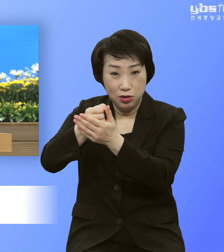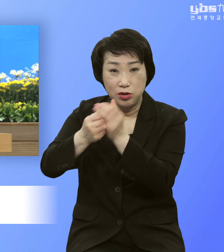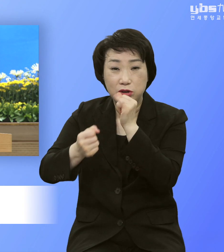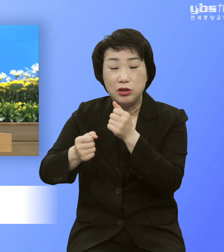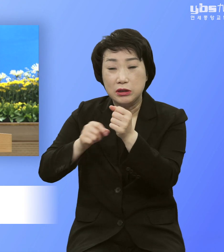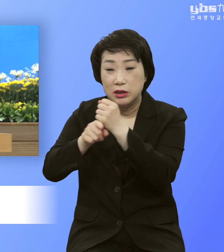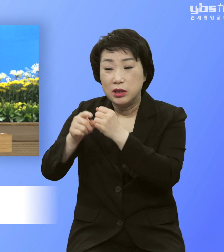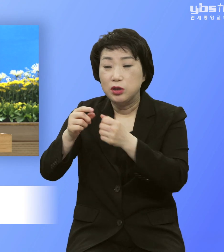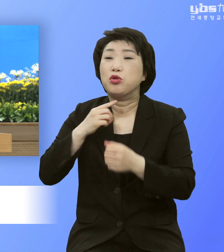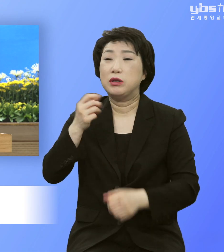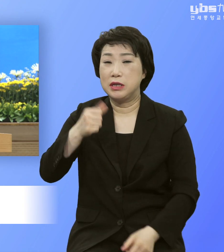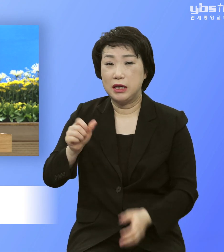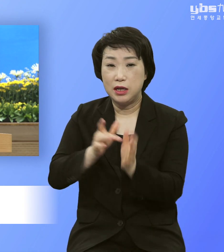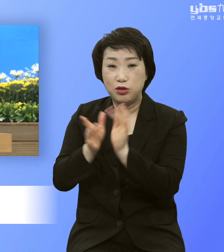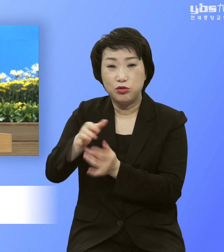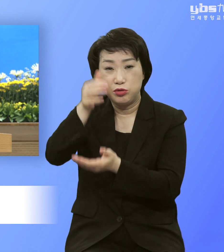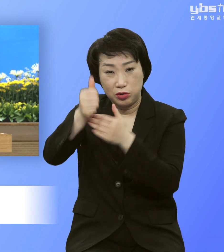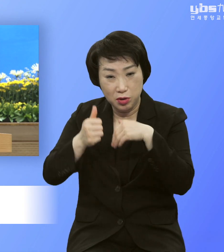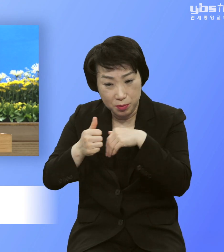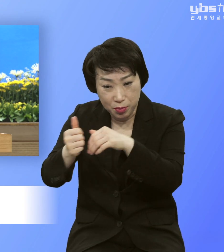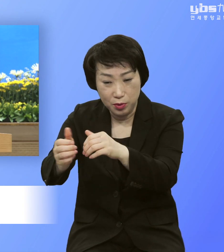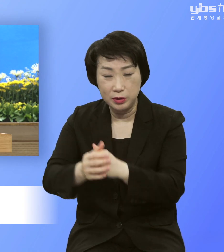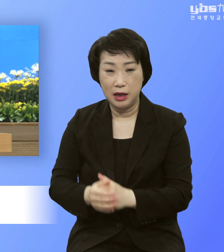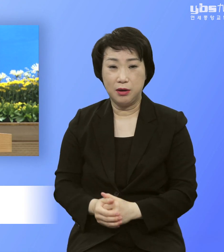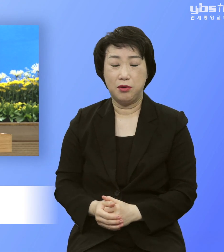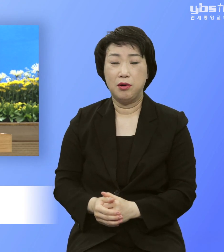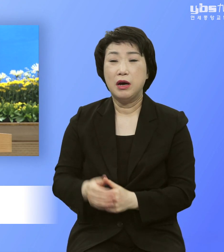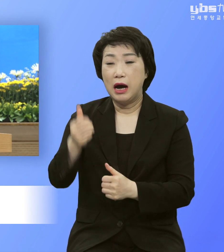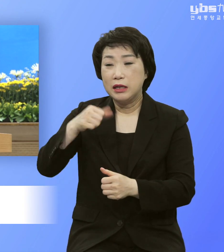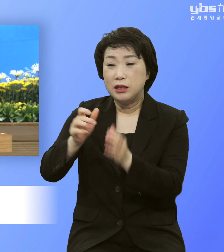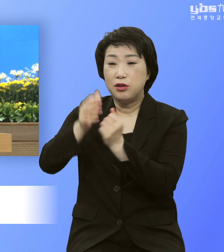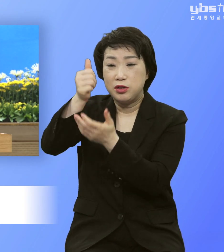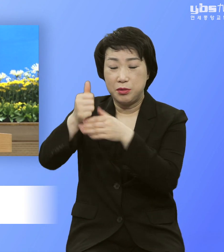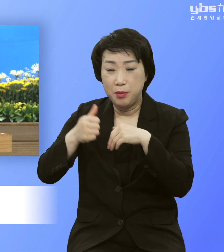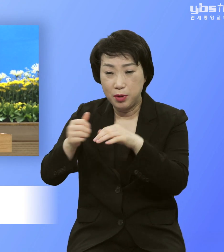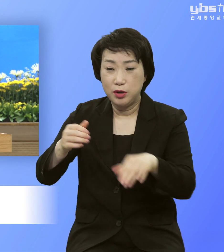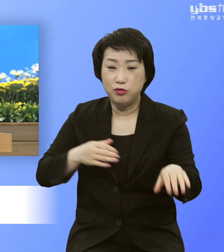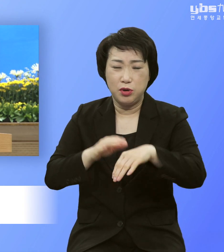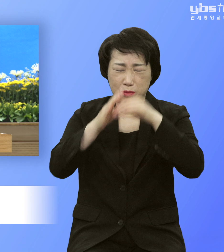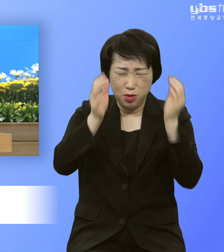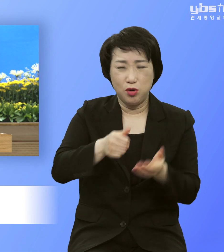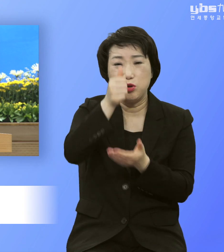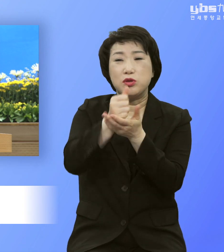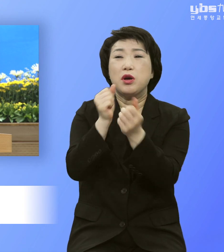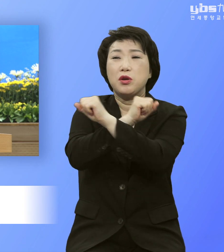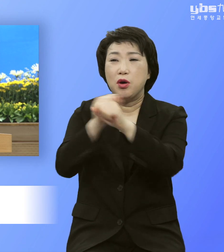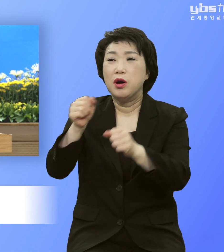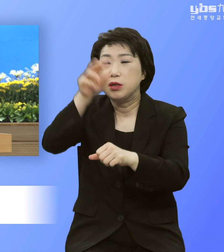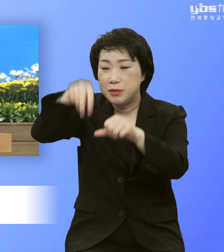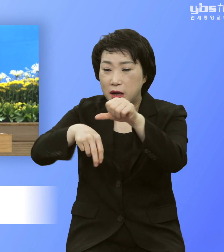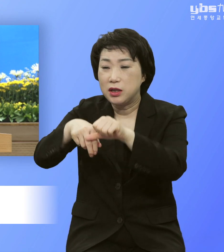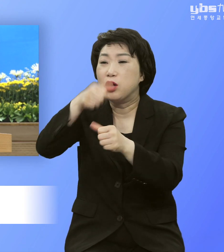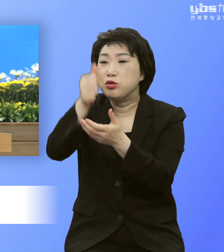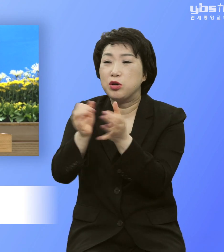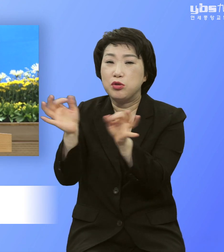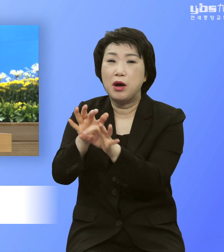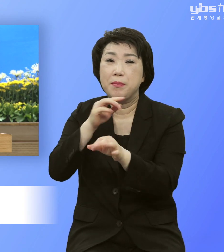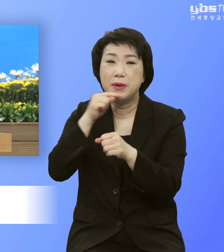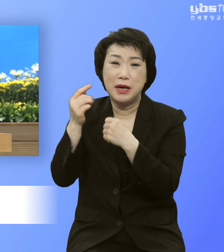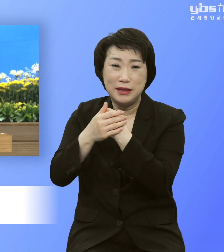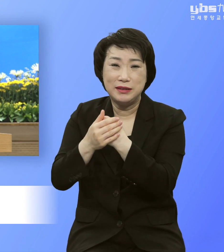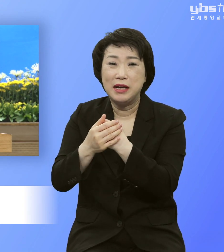그 뜻을 이루게 독생자들 예수 그리스도를 보내주시고 그 아들을 통해 우리 모든 죄를 사해 주시는 십자가의 속죄의